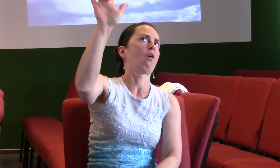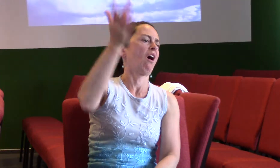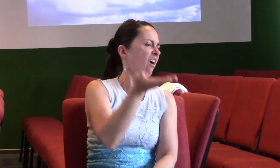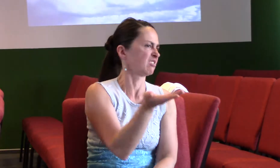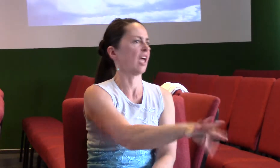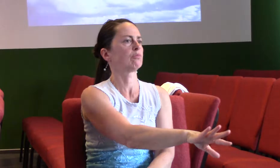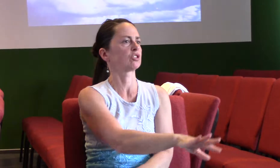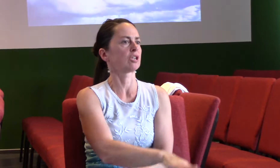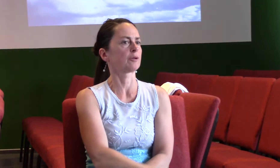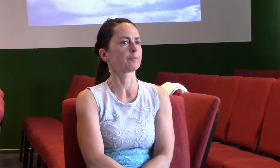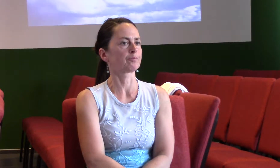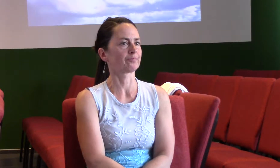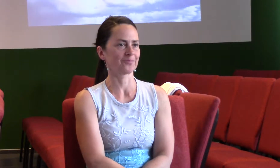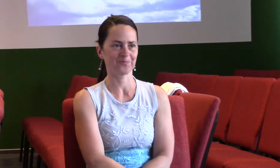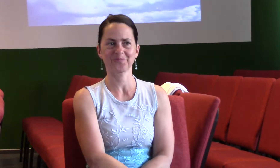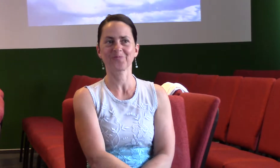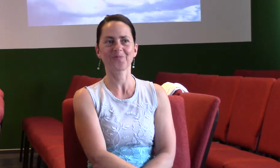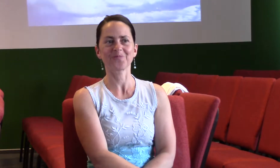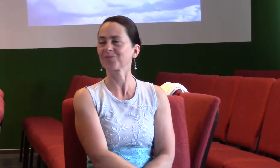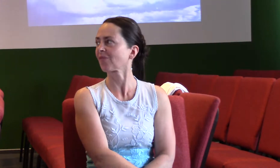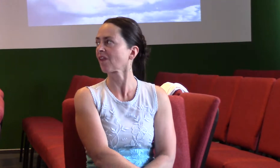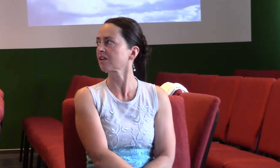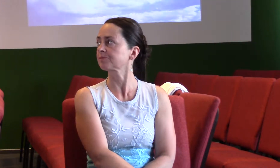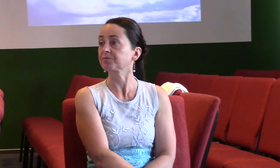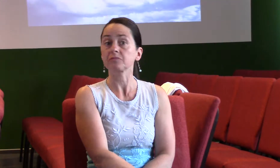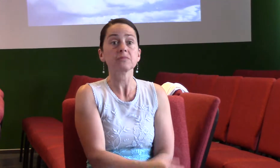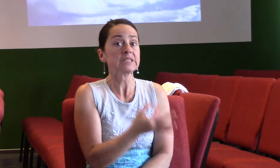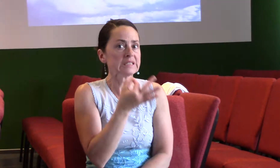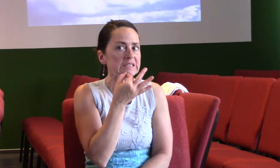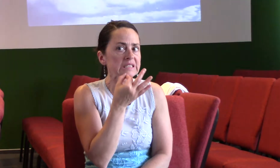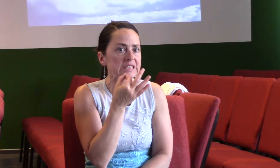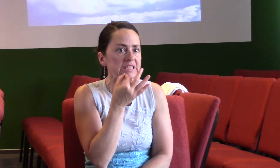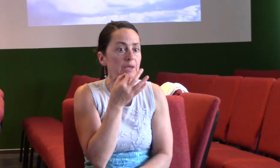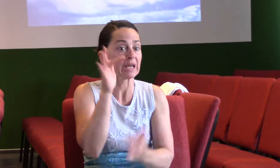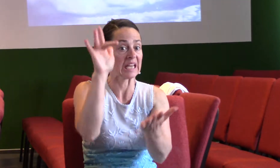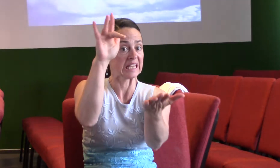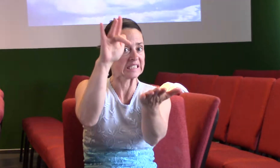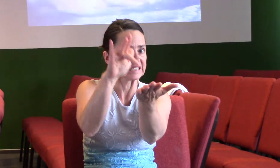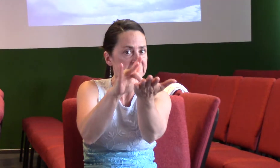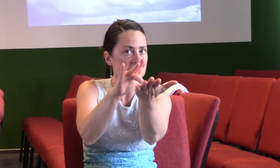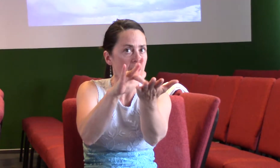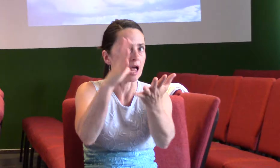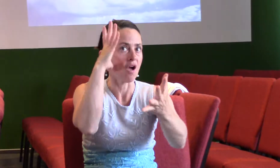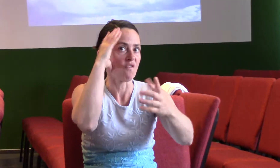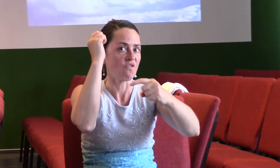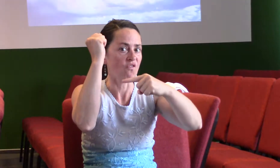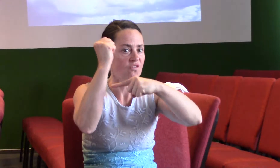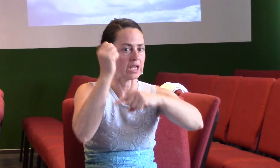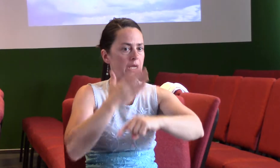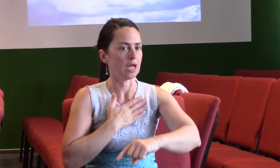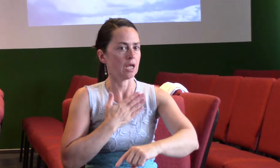Víte, že ztratíme ten cíl víry, to se může stát, ale o to víc, prosím vás,